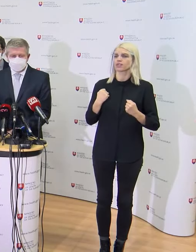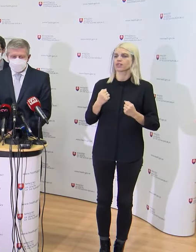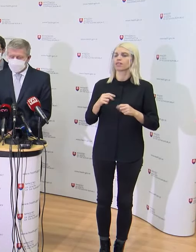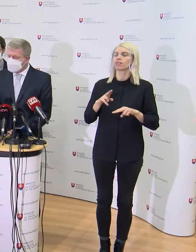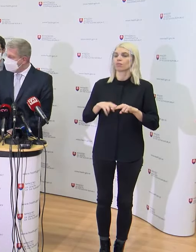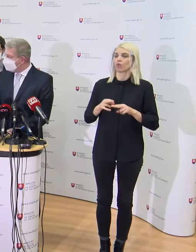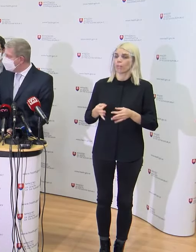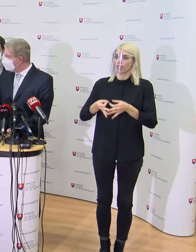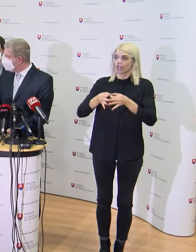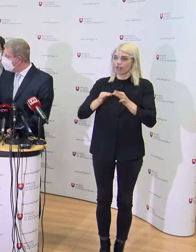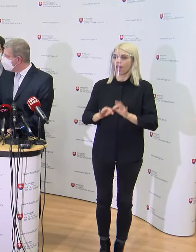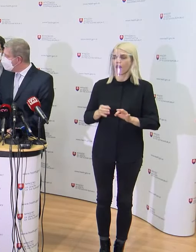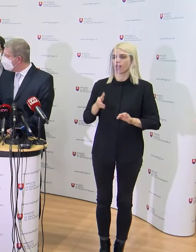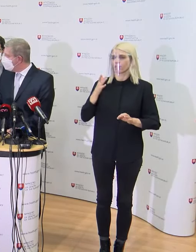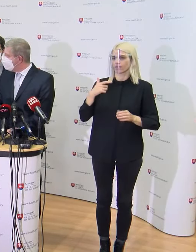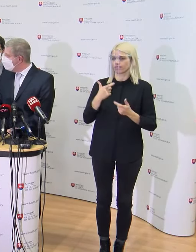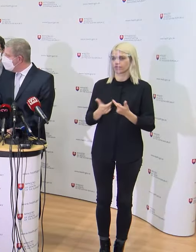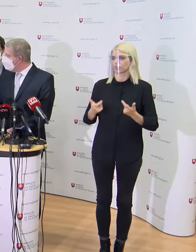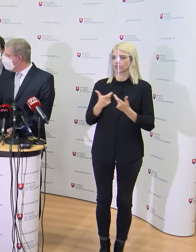detaily potom si môžeme vysvetliť.